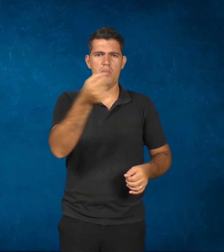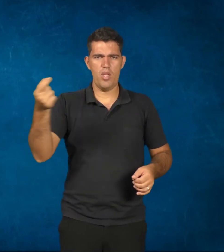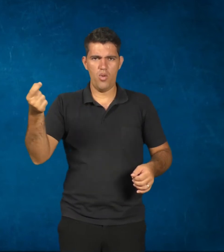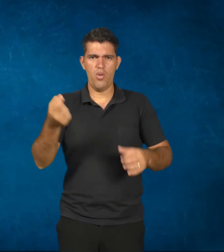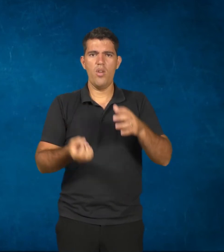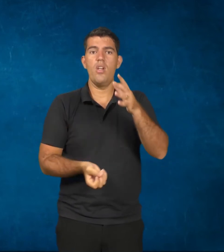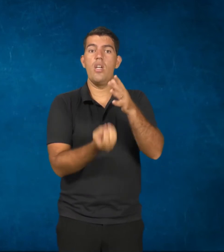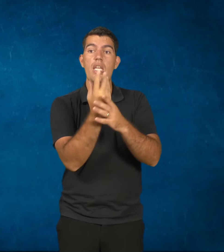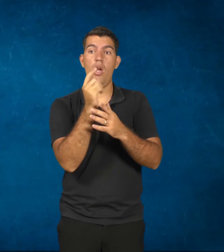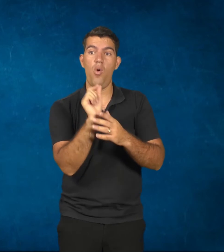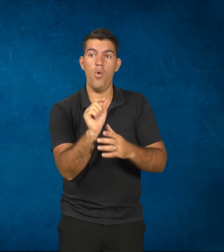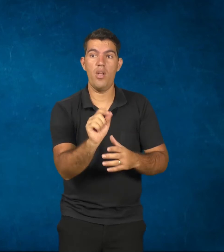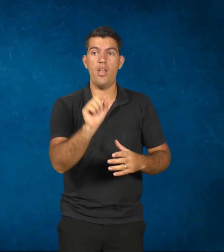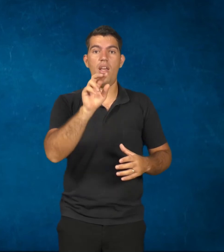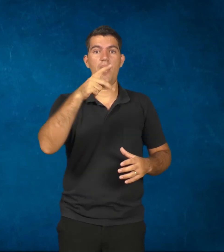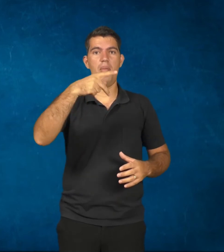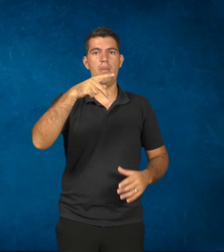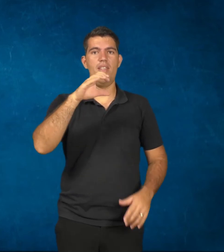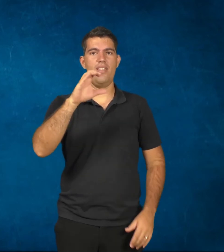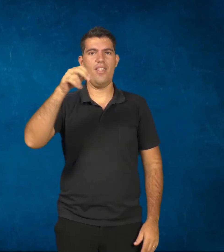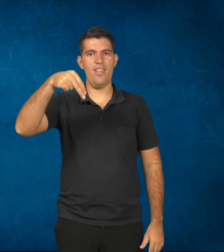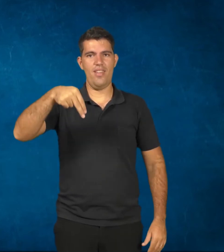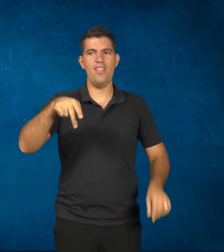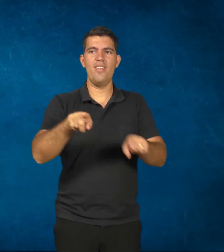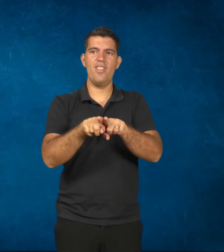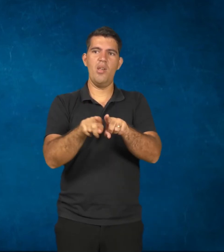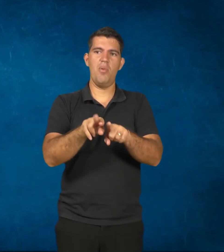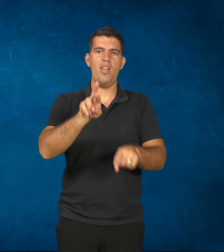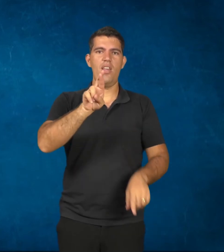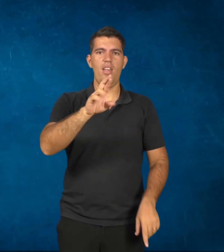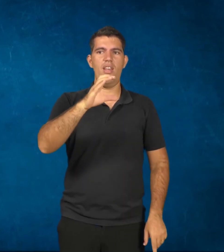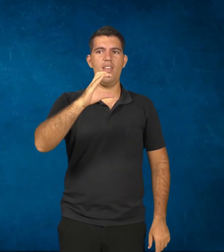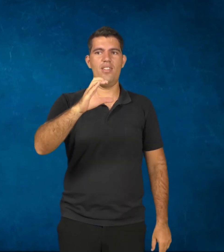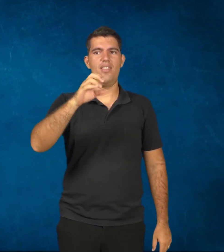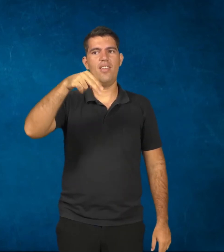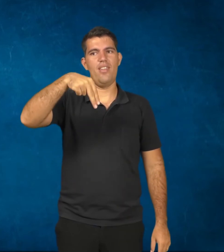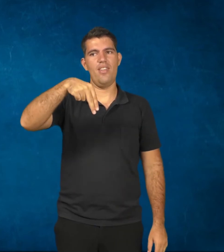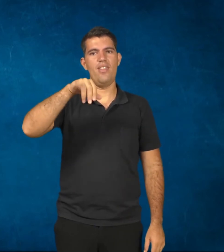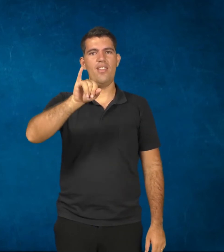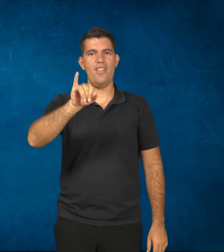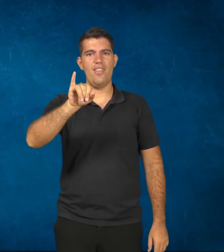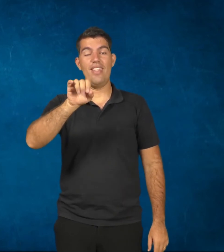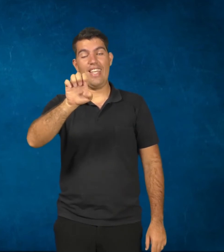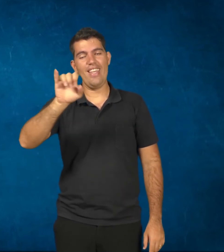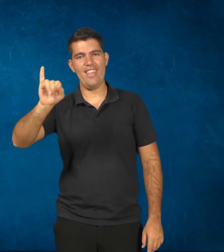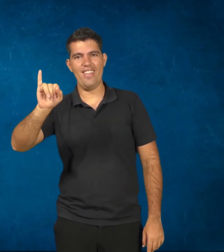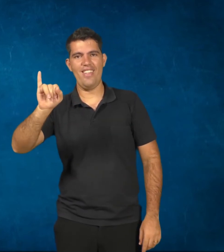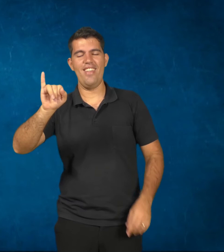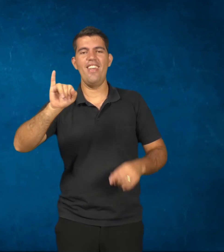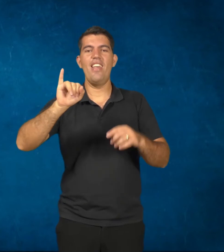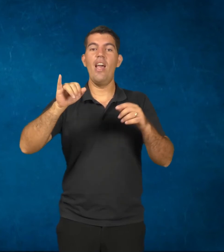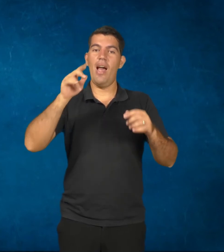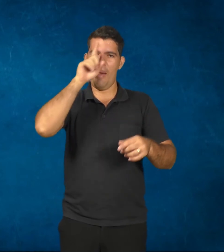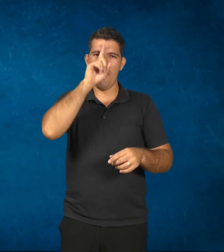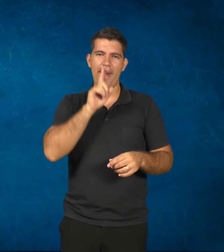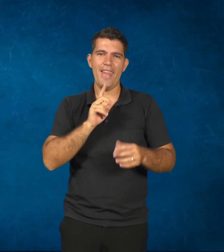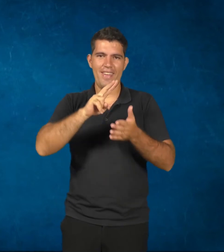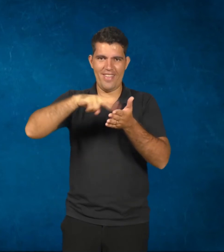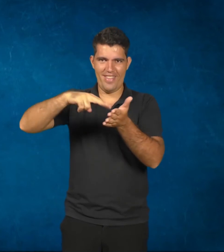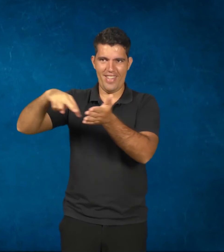os referenciais curriculares nacionais para a educação infantil e os parâmetros curriculares nacional, que se referem a objetivos